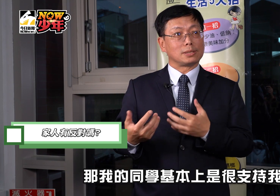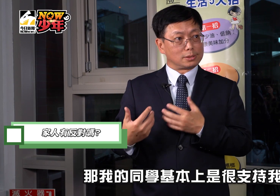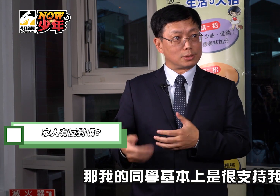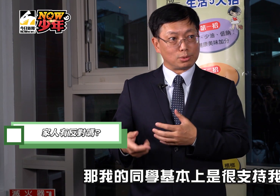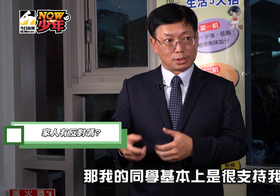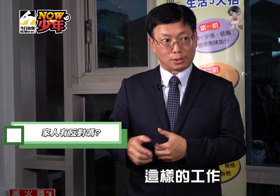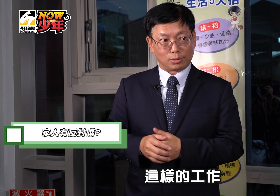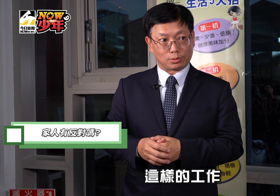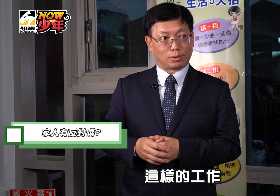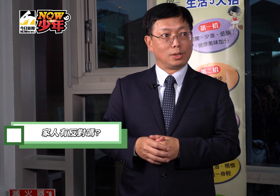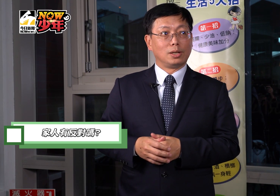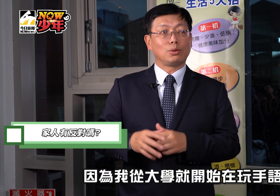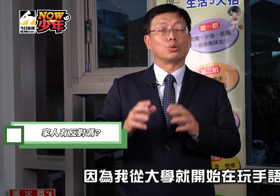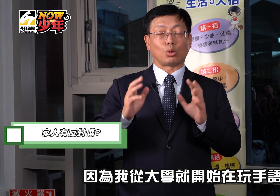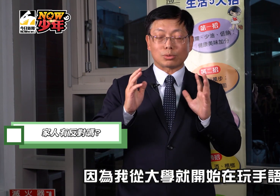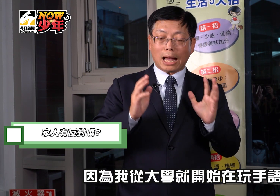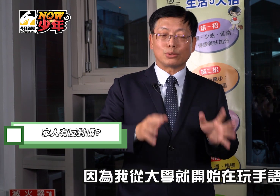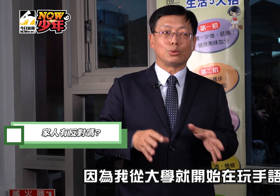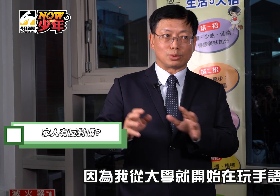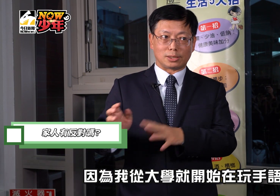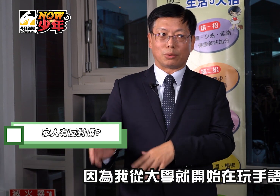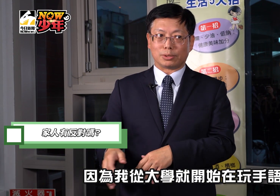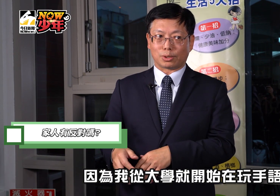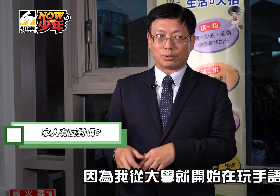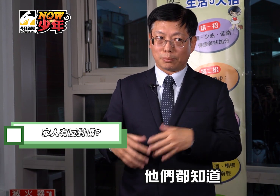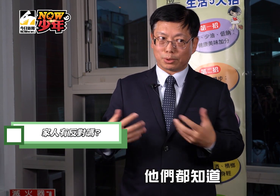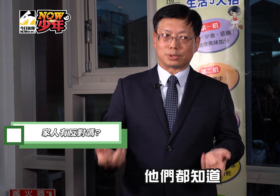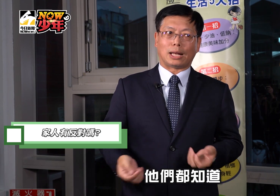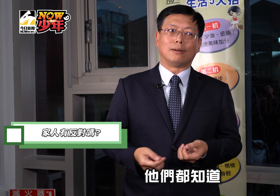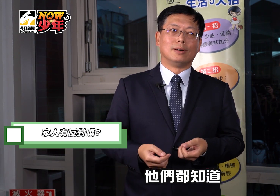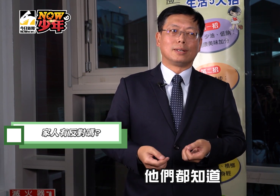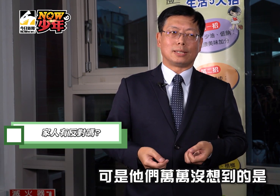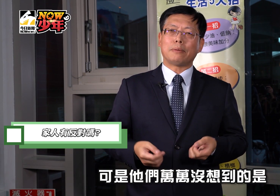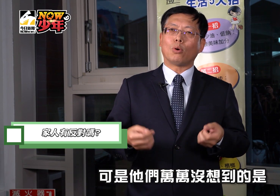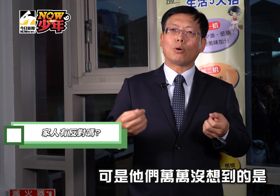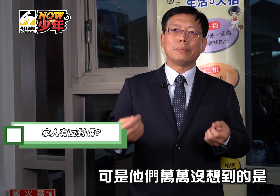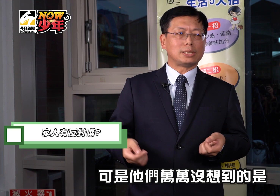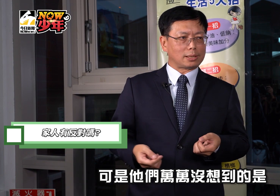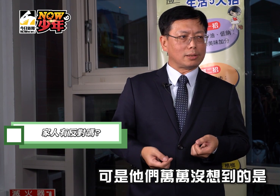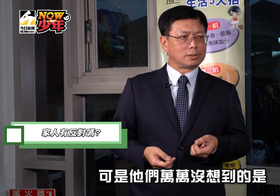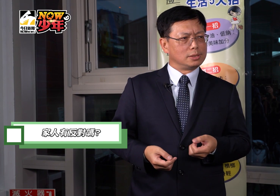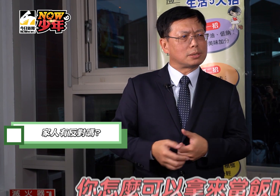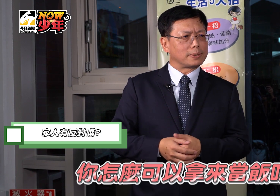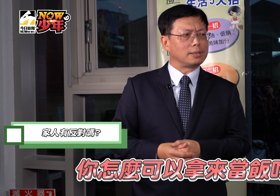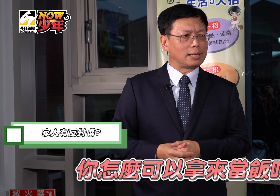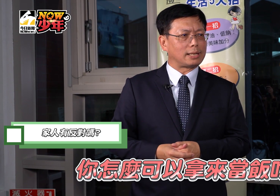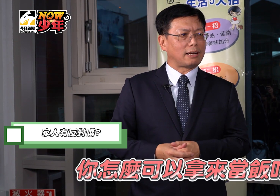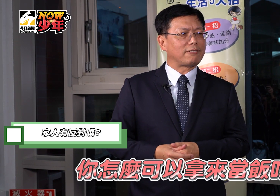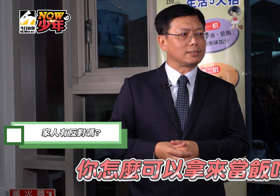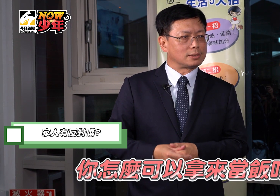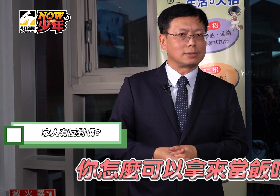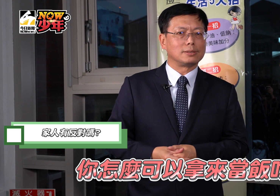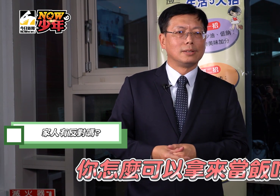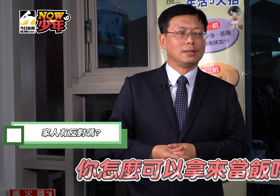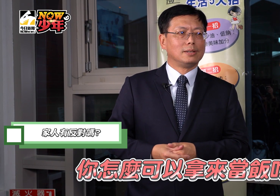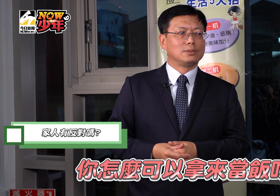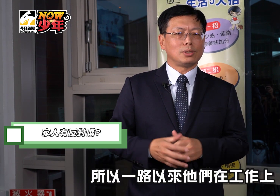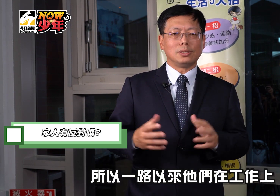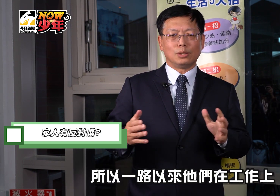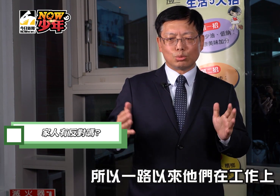很支持我这样的工作，因为我从大学我就开始在玩手语，他们都知道。他万万没想到的是，你怎么可以拿它当饭吃？所以一路